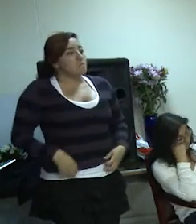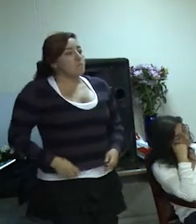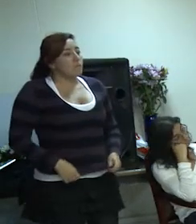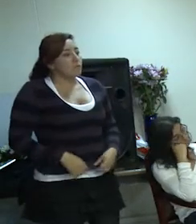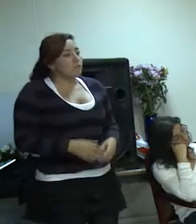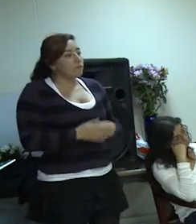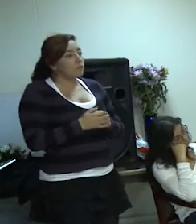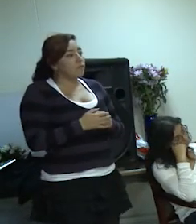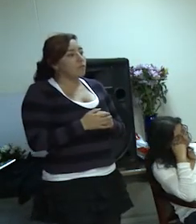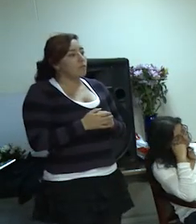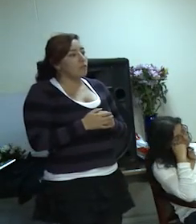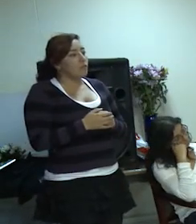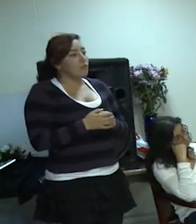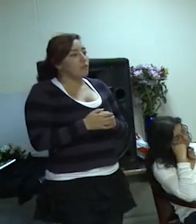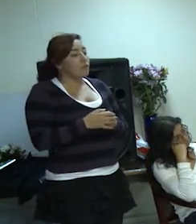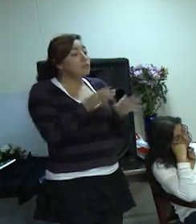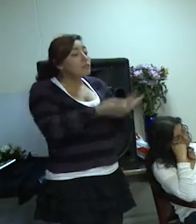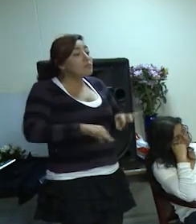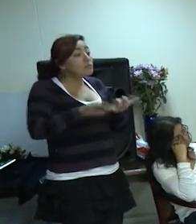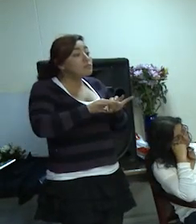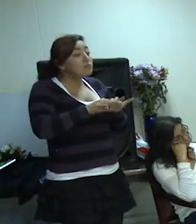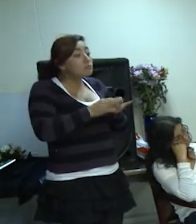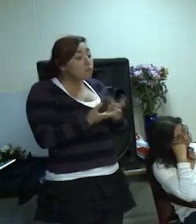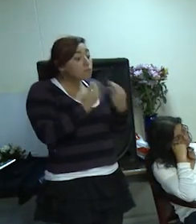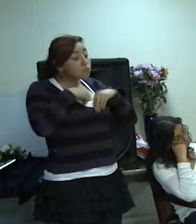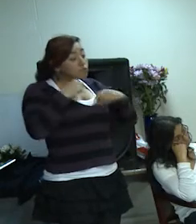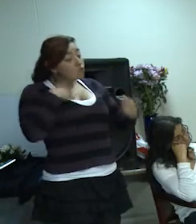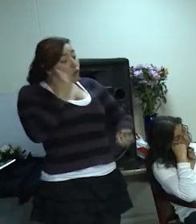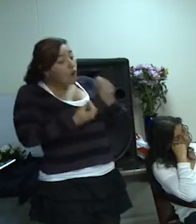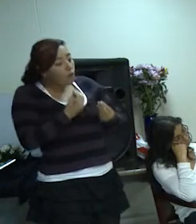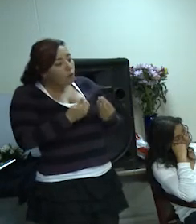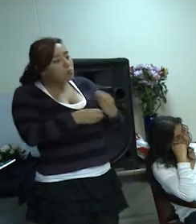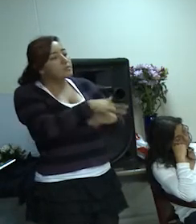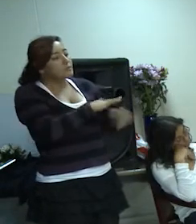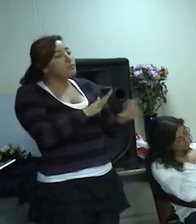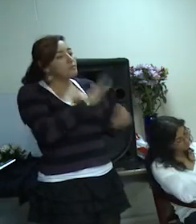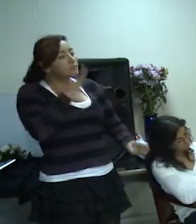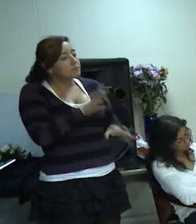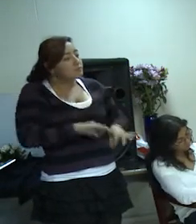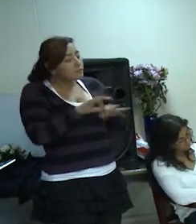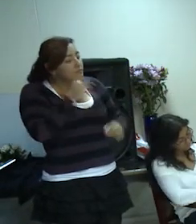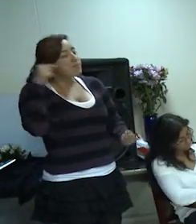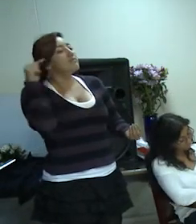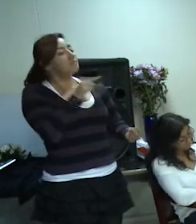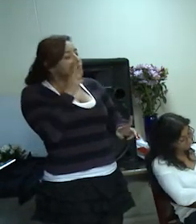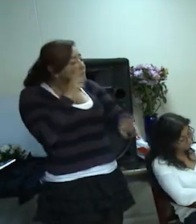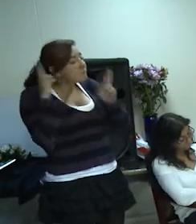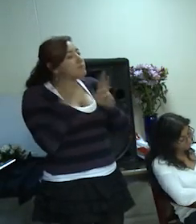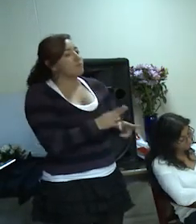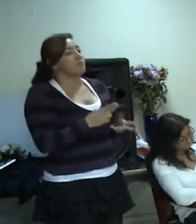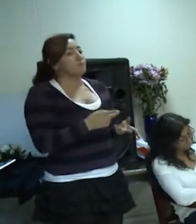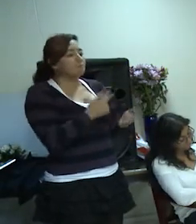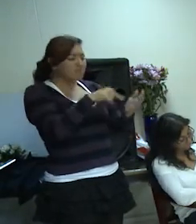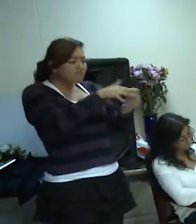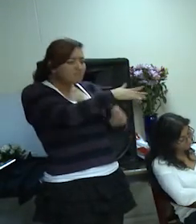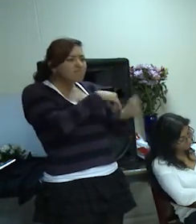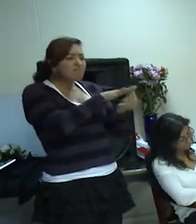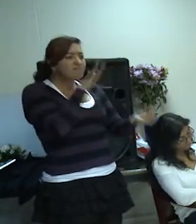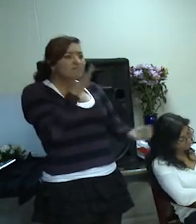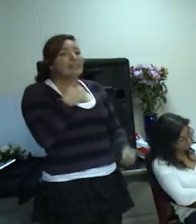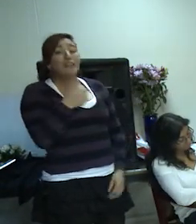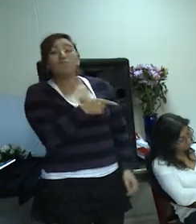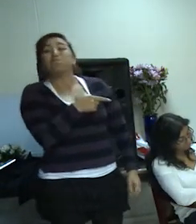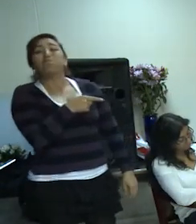el otorgar sentido a lo que hacemos, el darle sentido. El sentido está, pero si nosotros